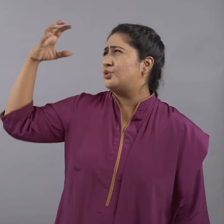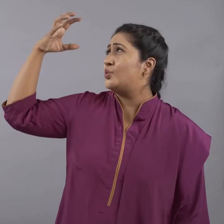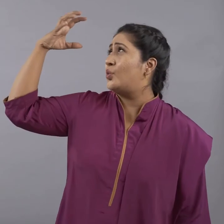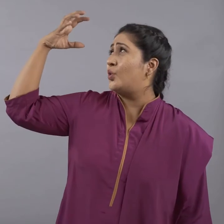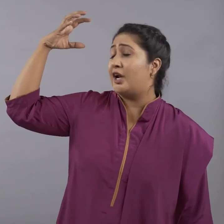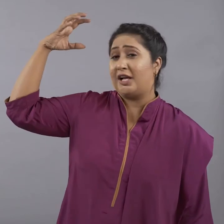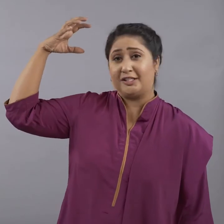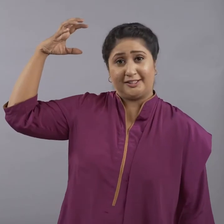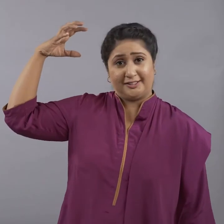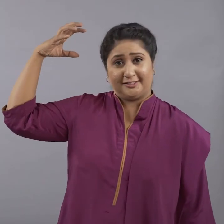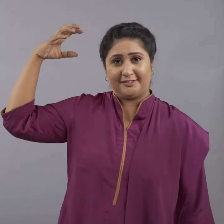सूरज,